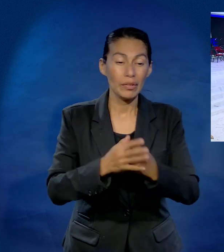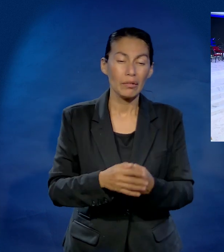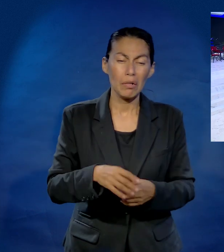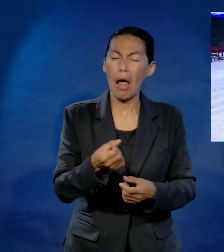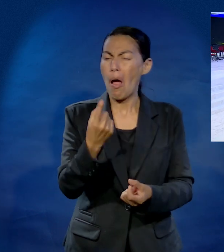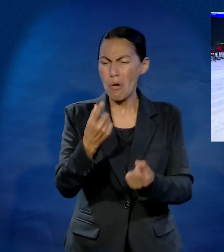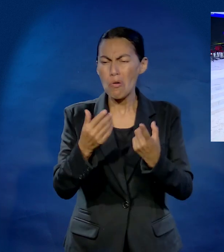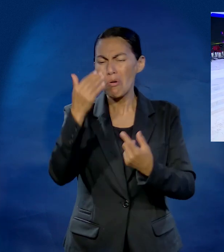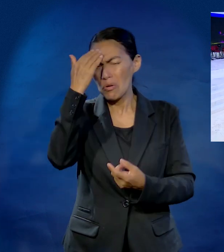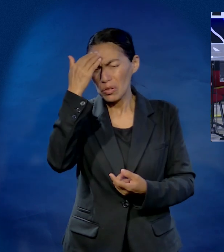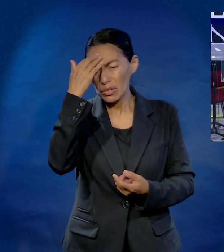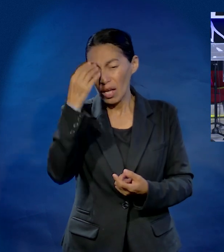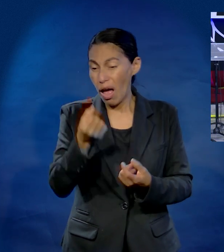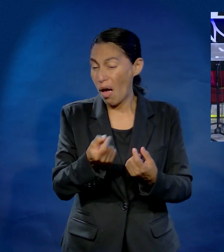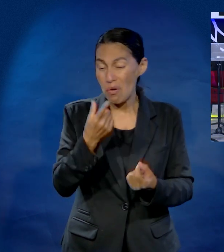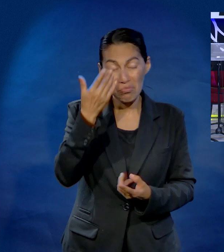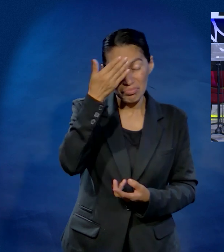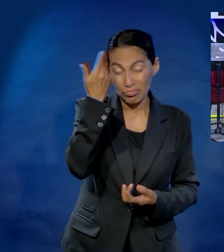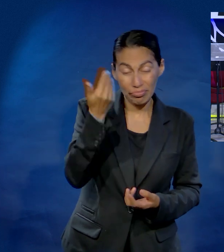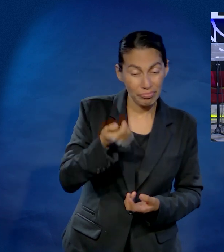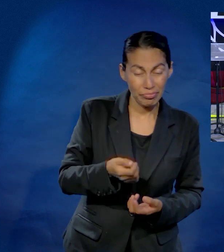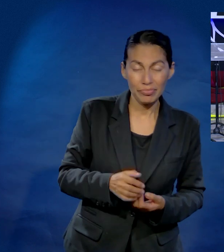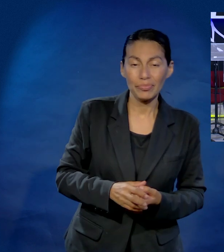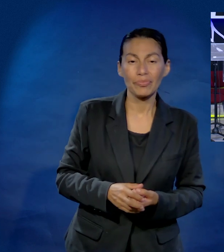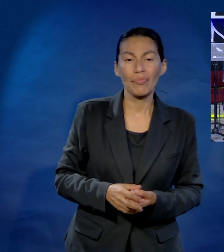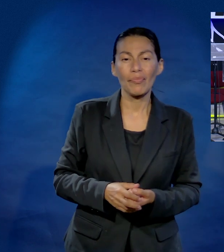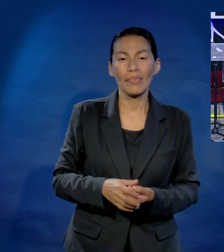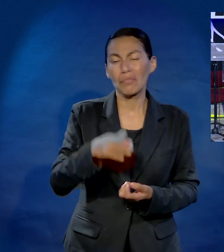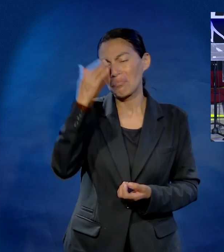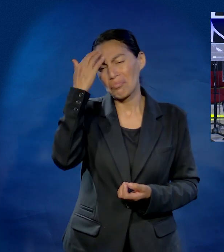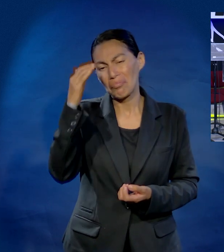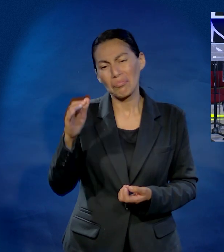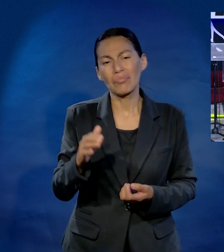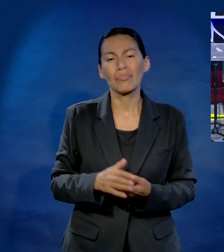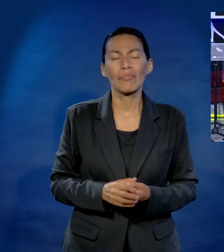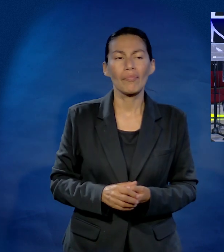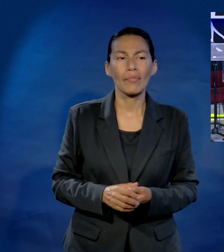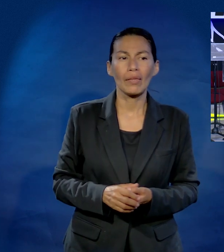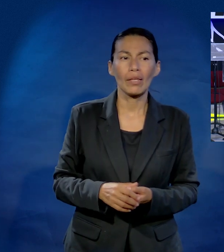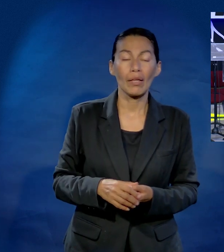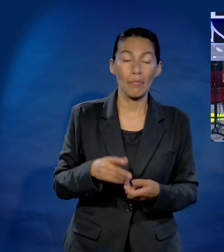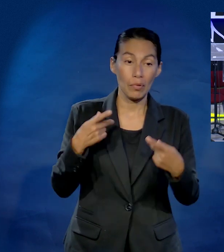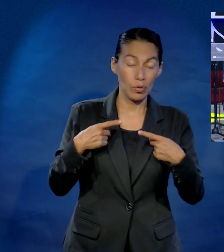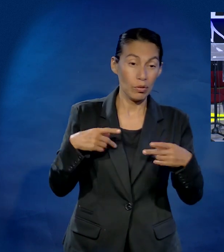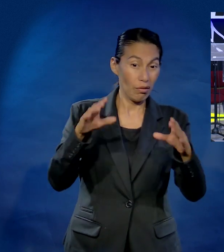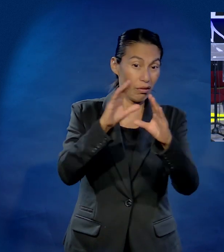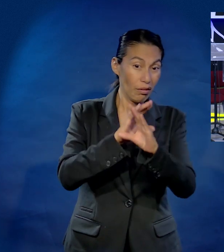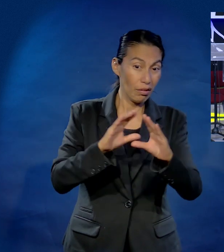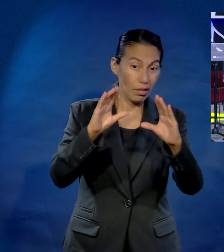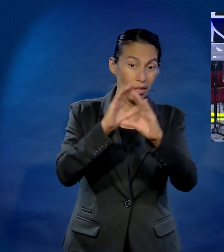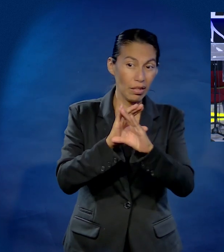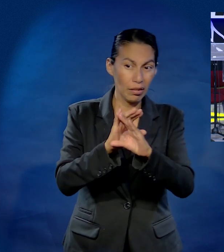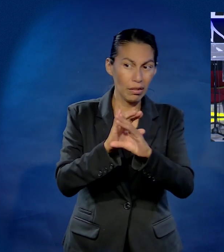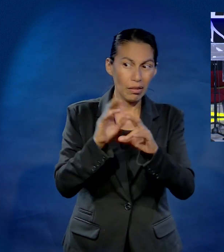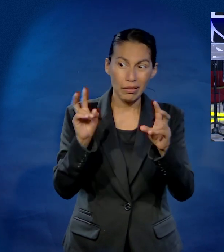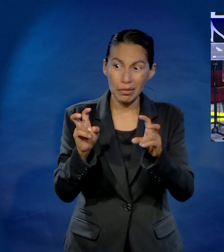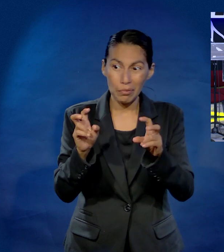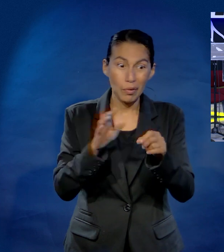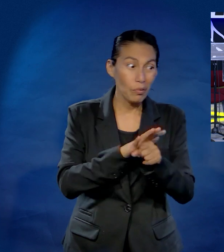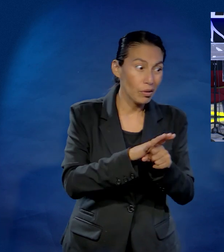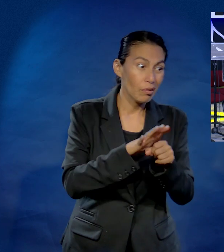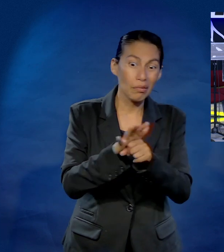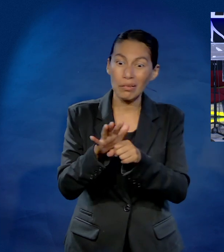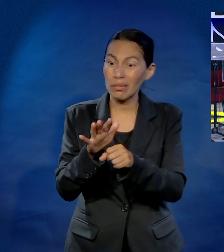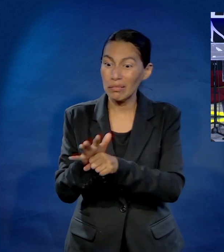Y es de los funerales con más gente al que he asistido. La funeraria a reventar.